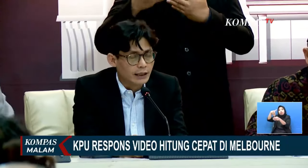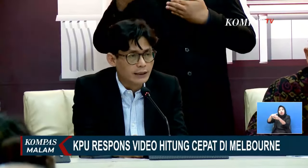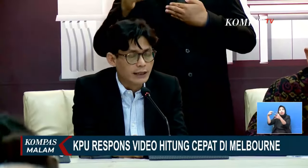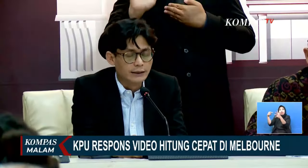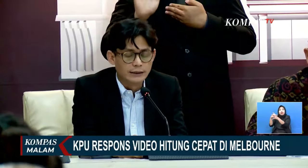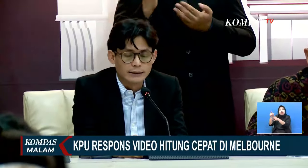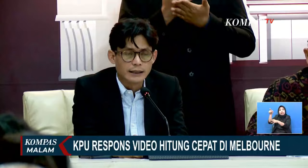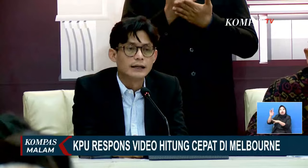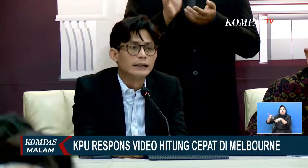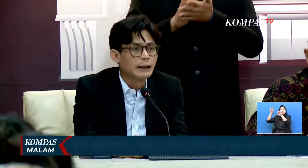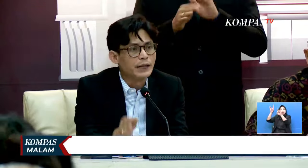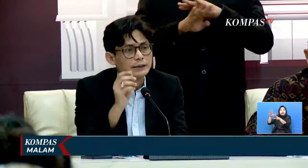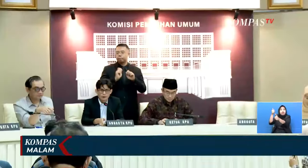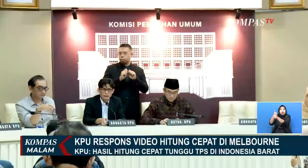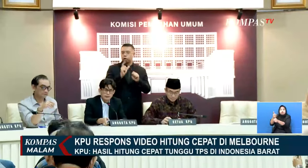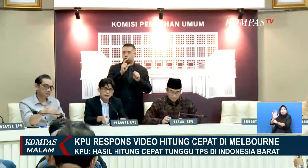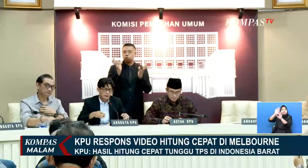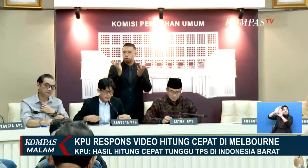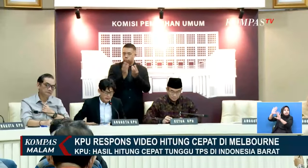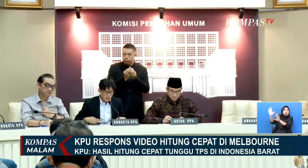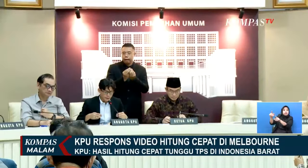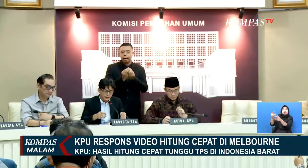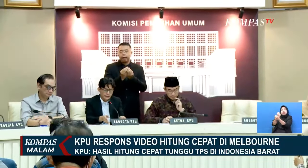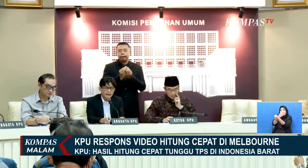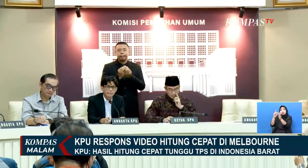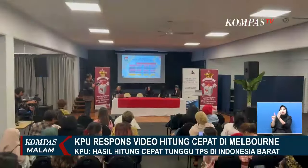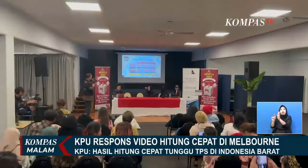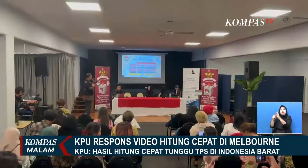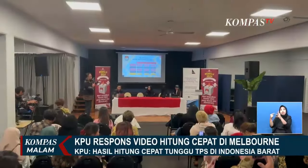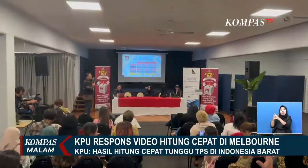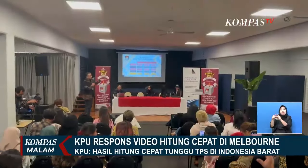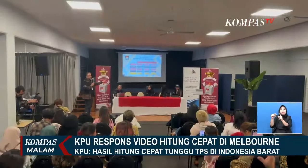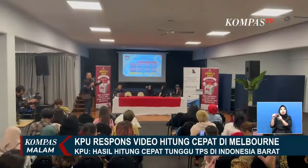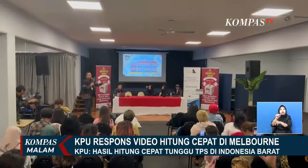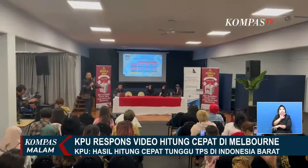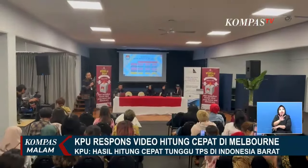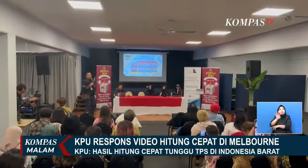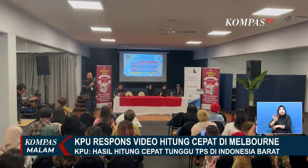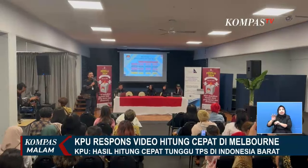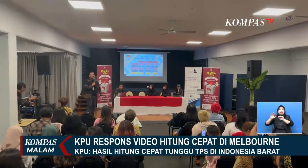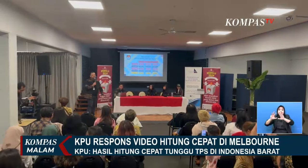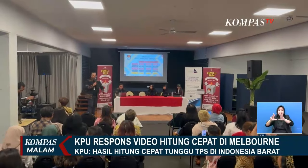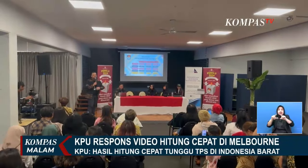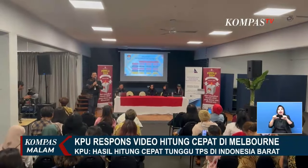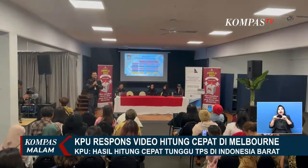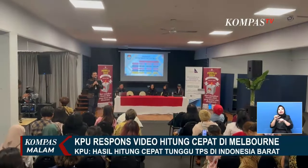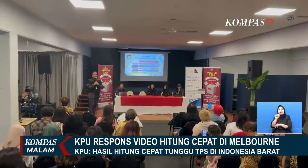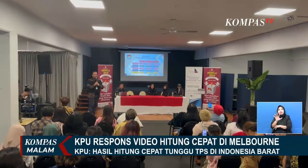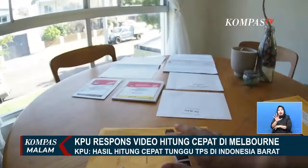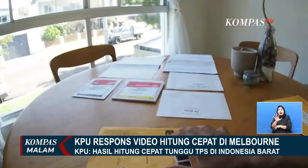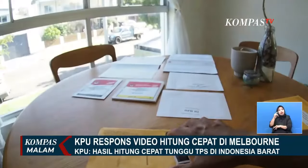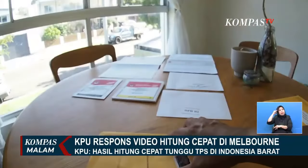2024 di Melbourne Australia berdasarkan undang-undang Pemilu pasal 449 ayat 5